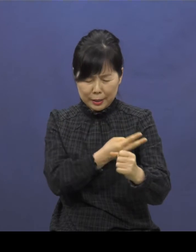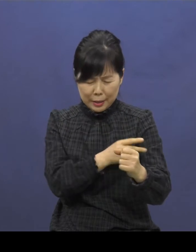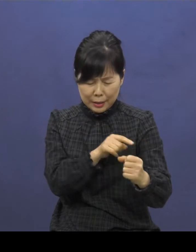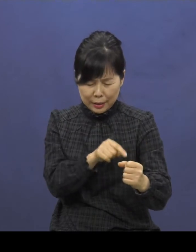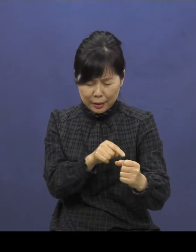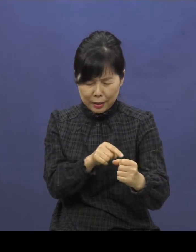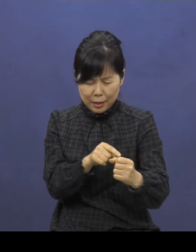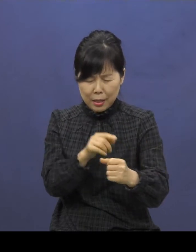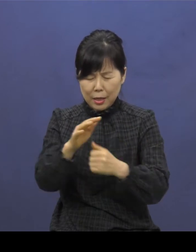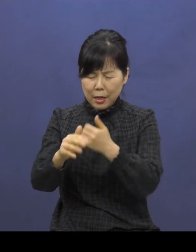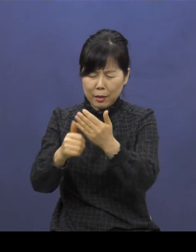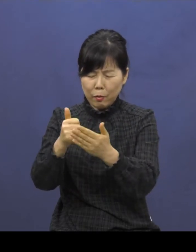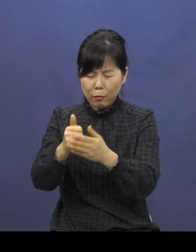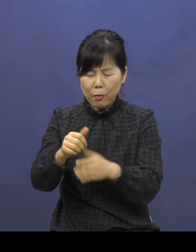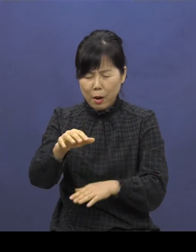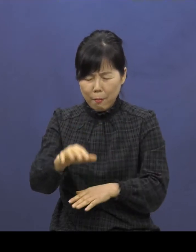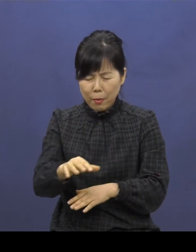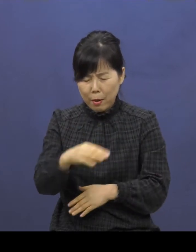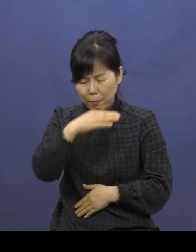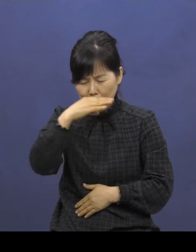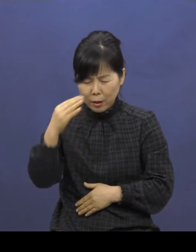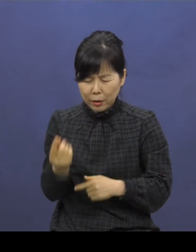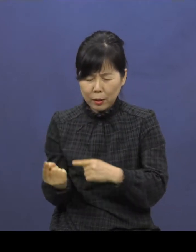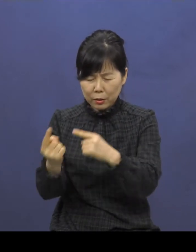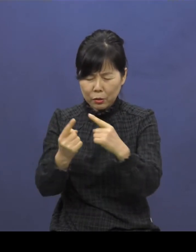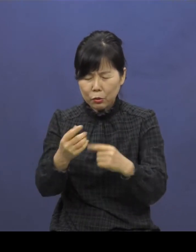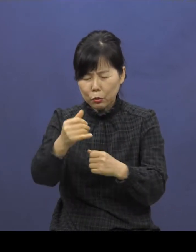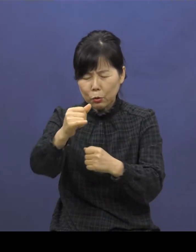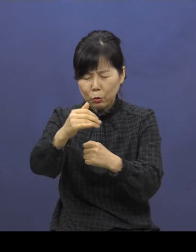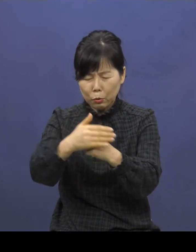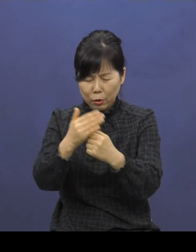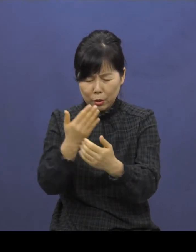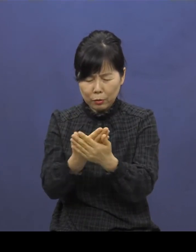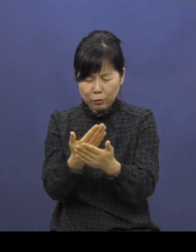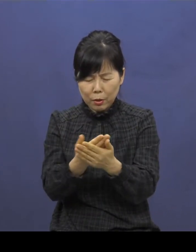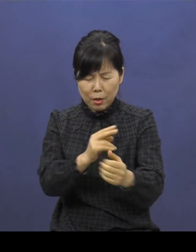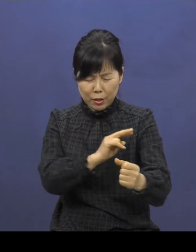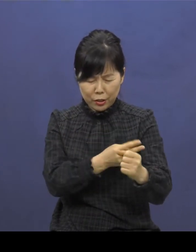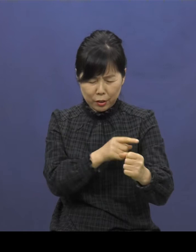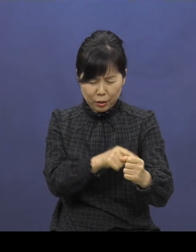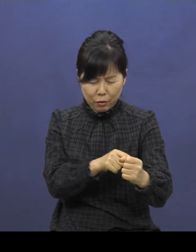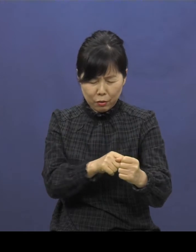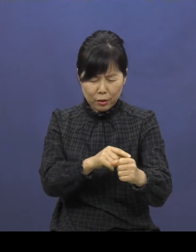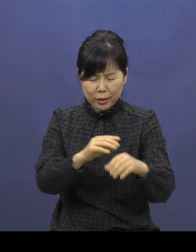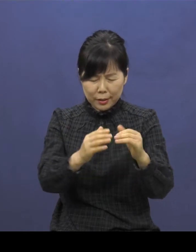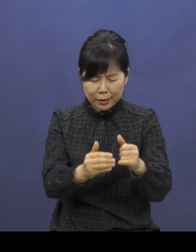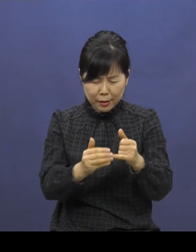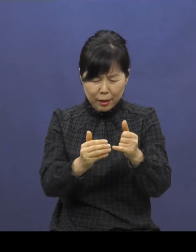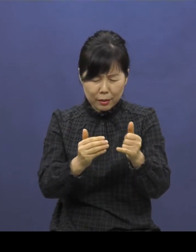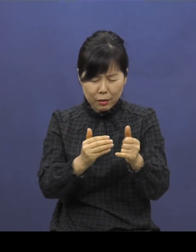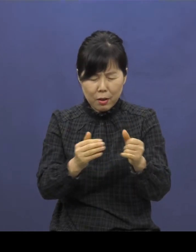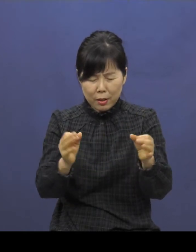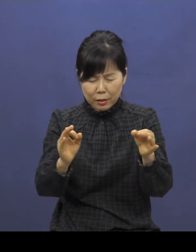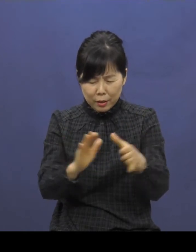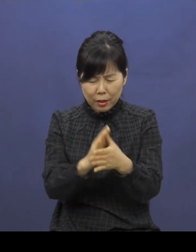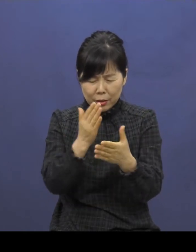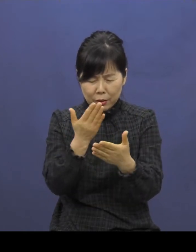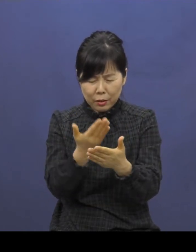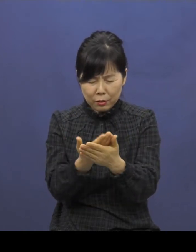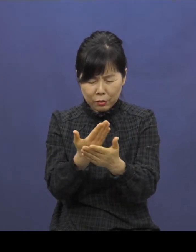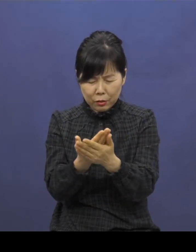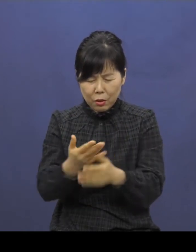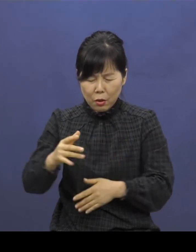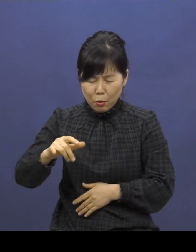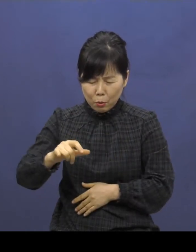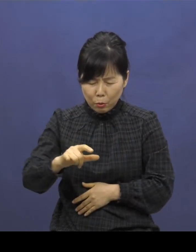회개하여 하나님 앞에 바로 설 수 있도록 도와주옵소서. 이단들이 이 땅에서 소멸되게 하시고 코로나19로 빨리